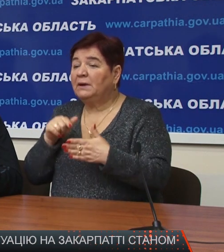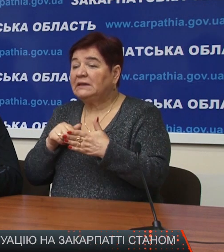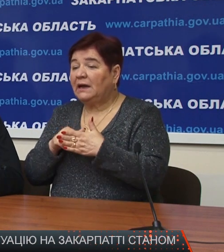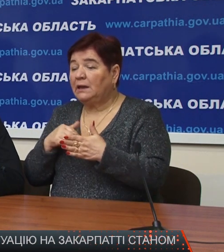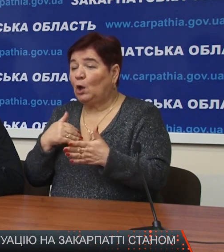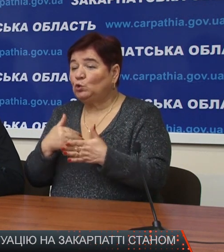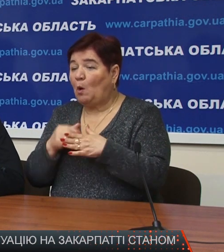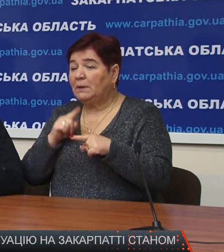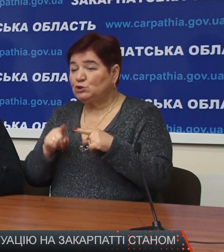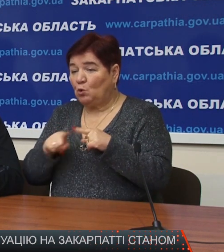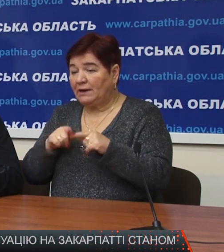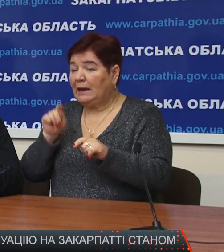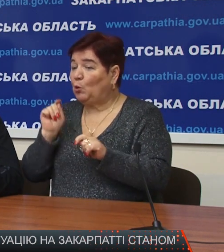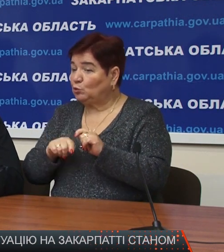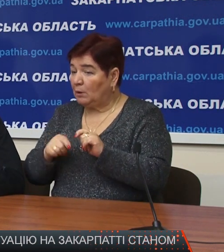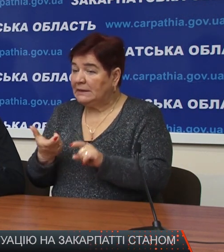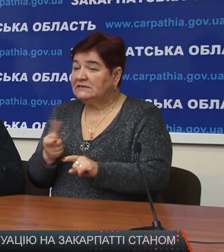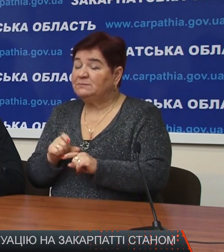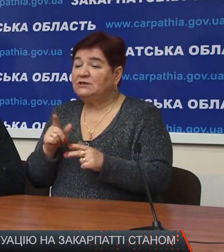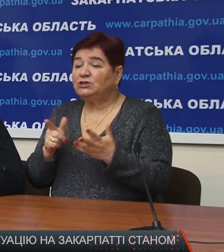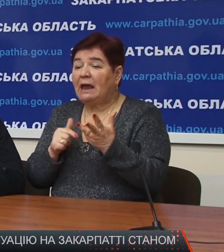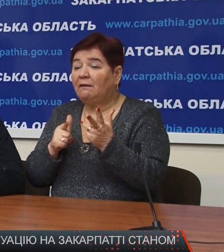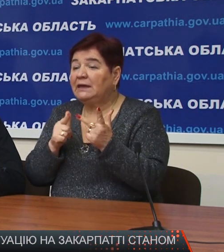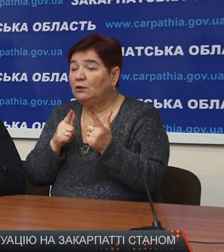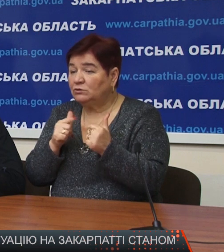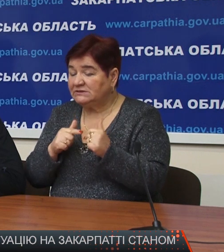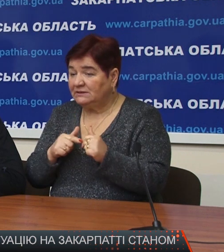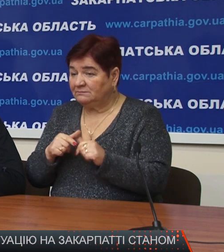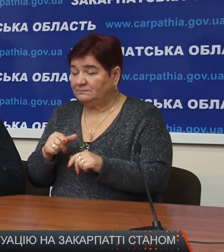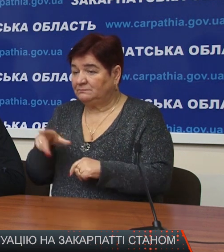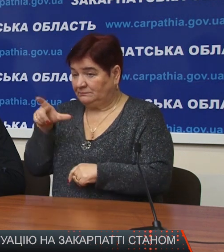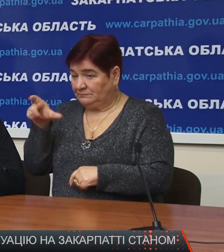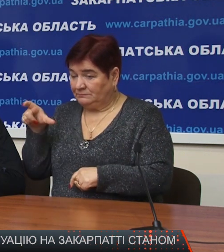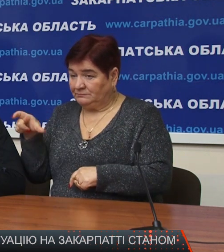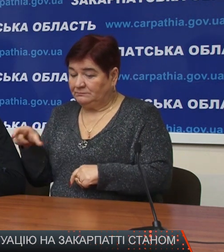щодо прискорення контролю, збільшення кількості особового складу